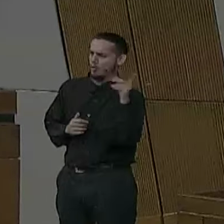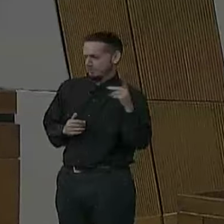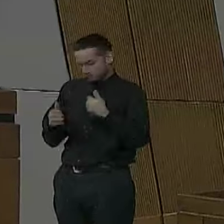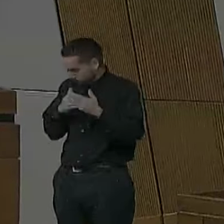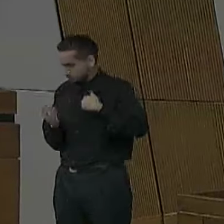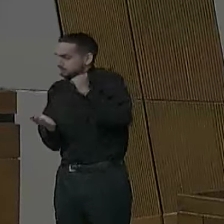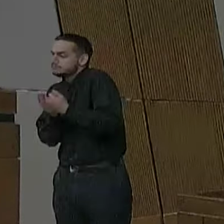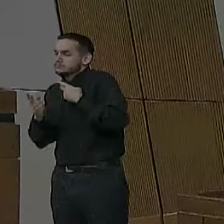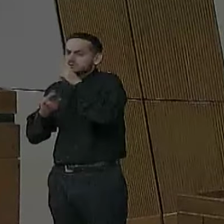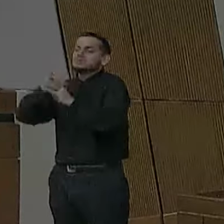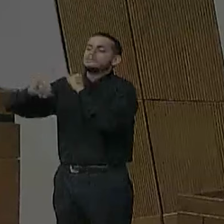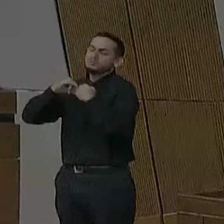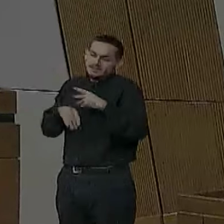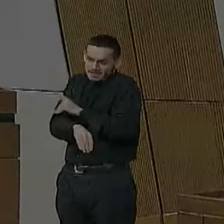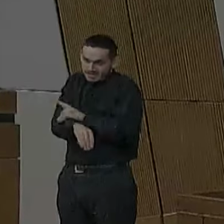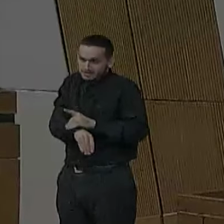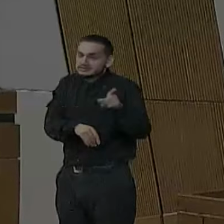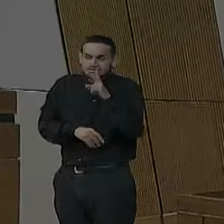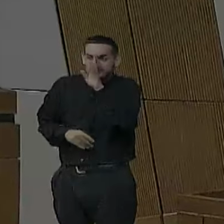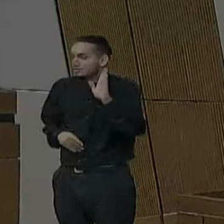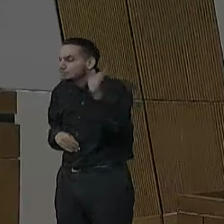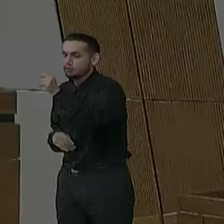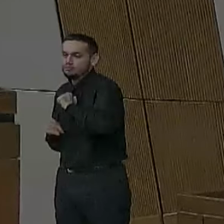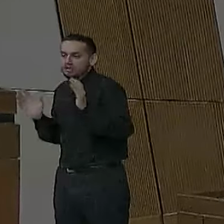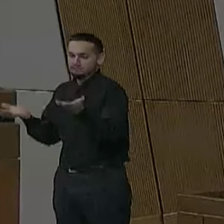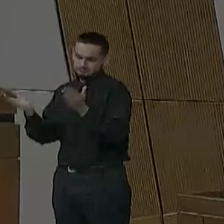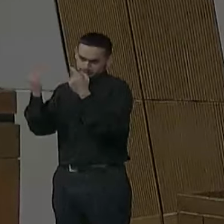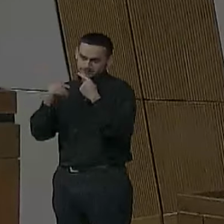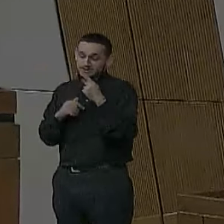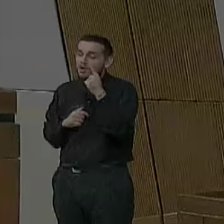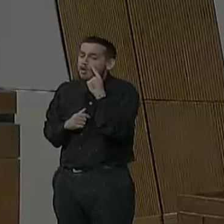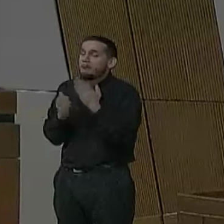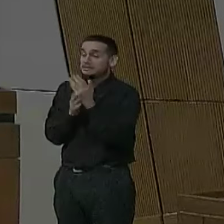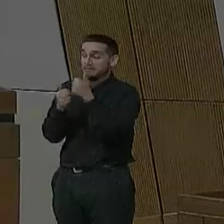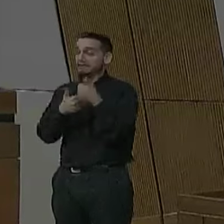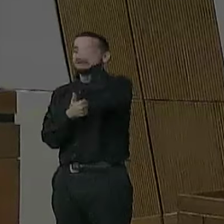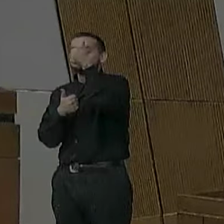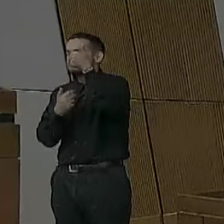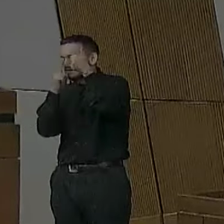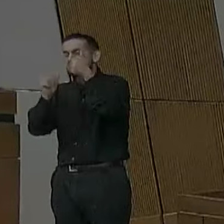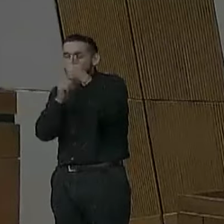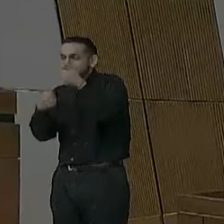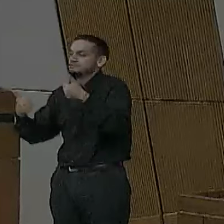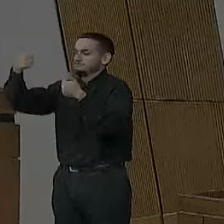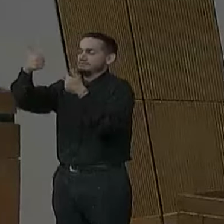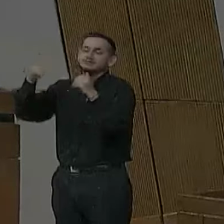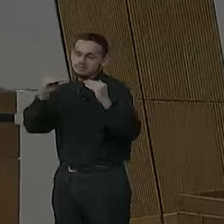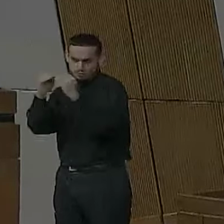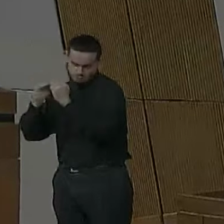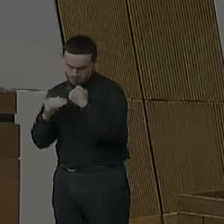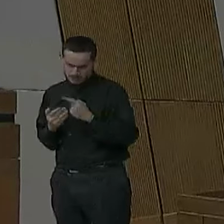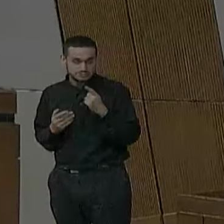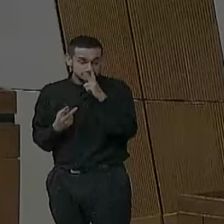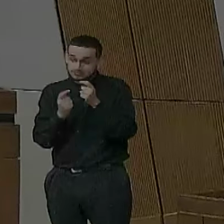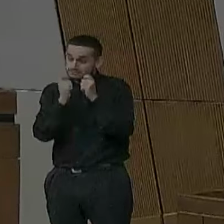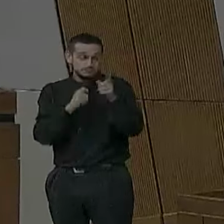lideresa. Entonces, ese proyecto está tratando de generar un poquito y renovar líderes también, que siempre es necesario. Entonces, quiero